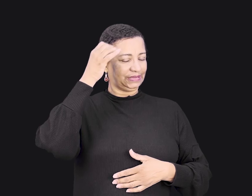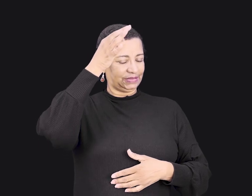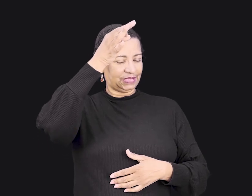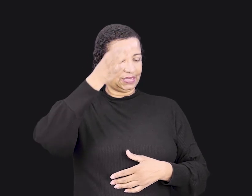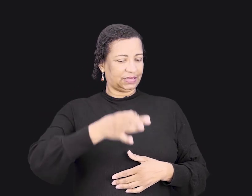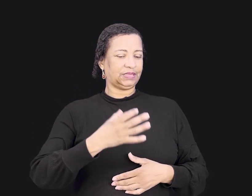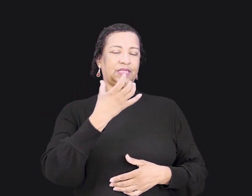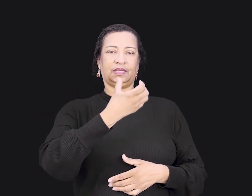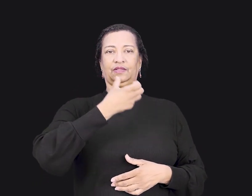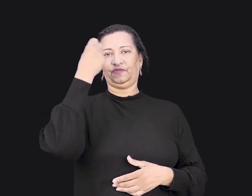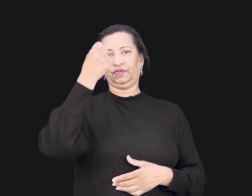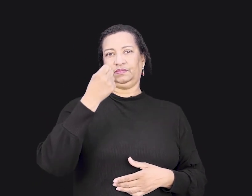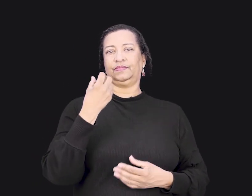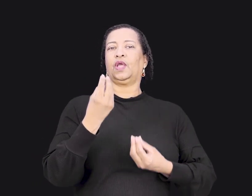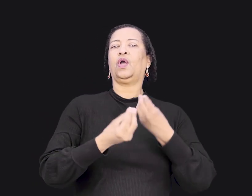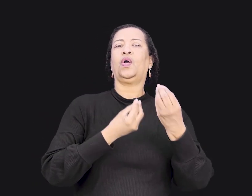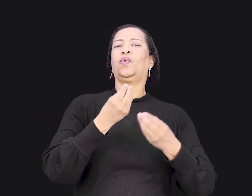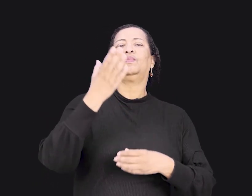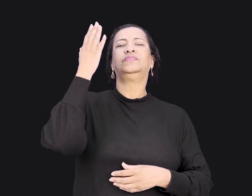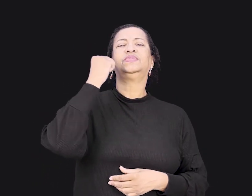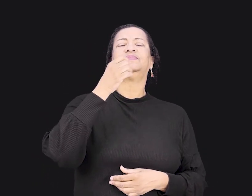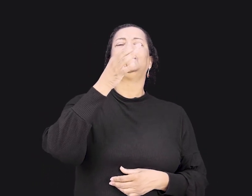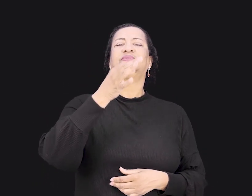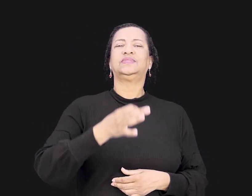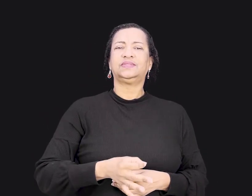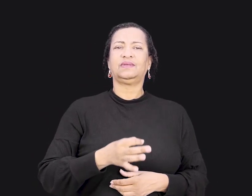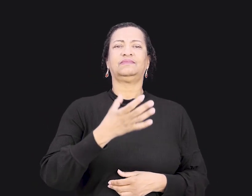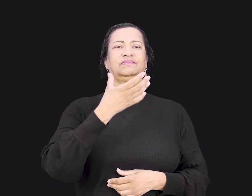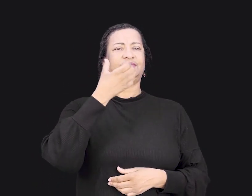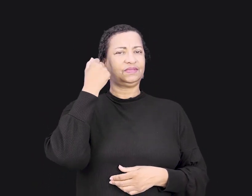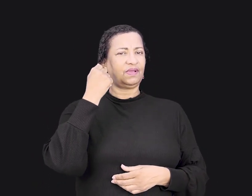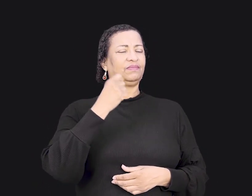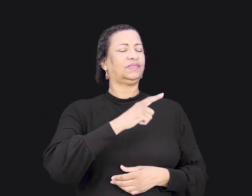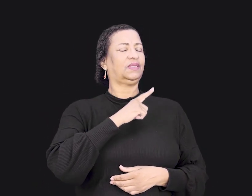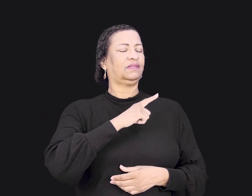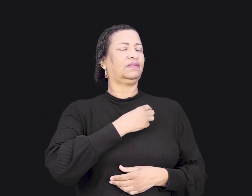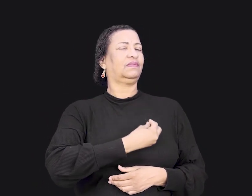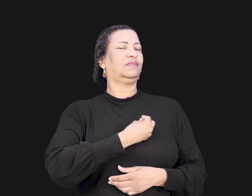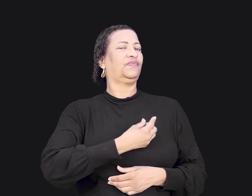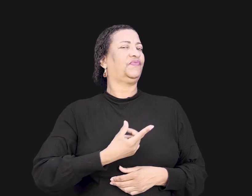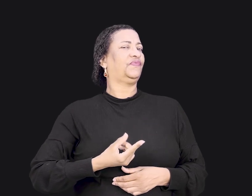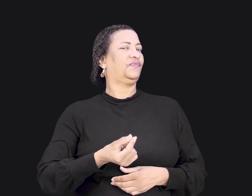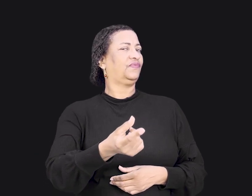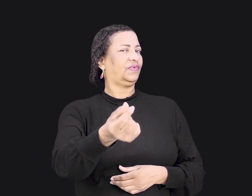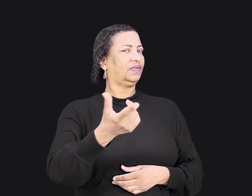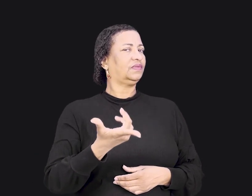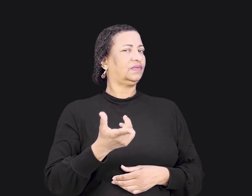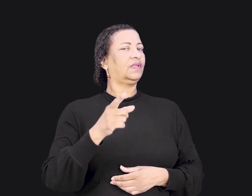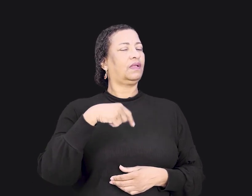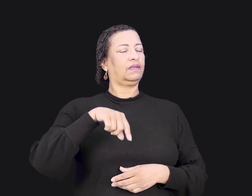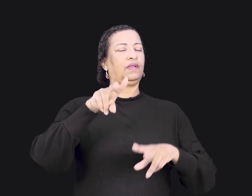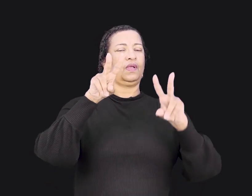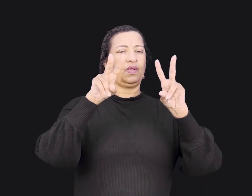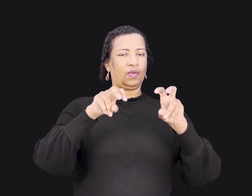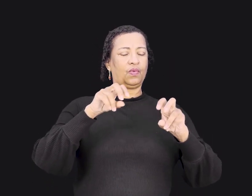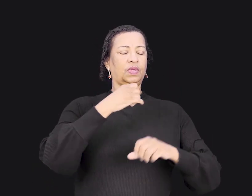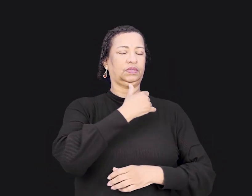salvação. Como podemos ter certeza que somos salvos e temos a vida eterna? Este é o assunto de João nesta